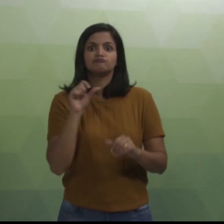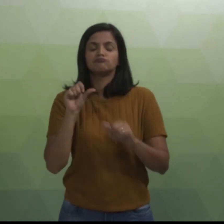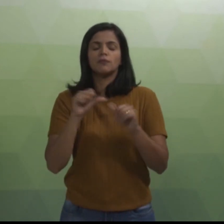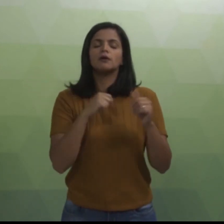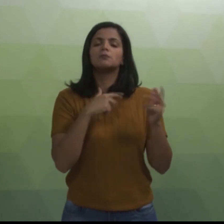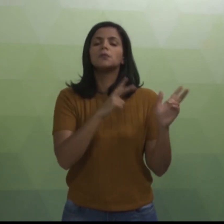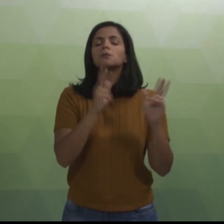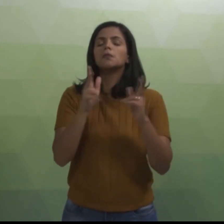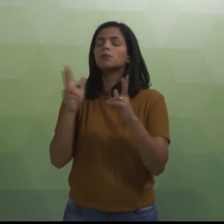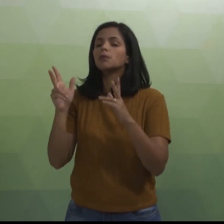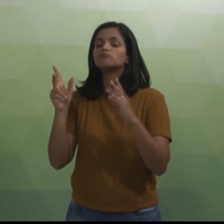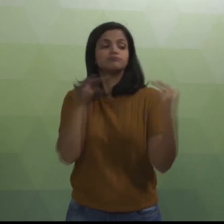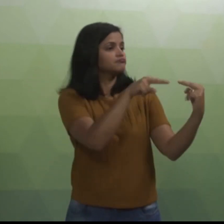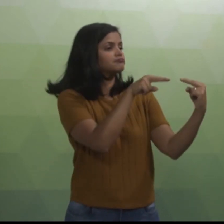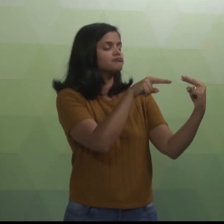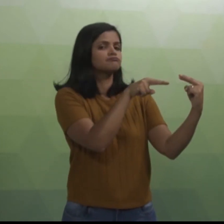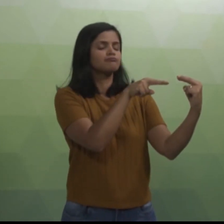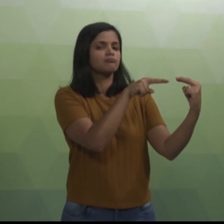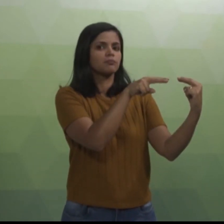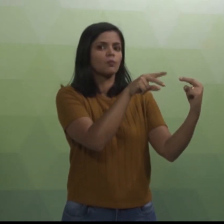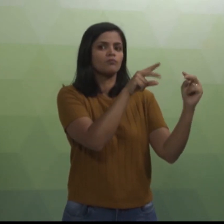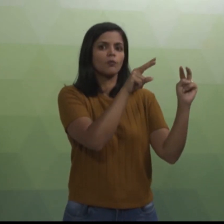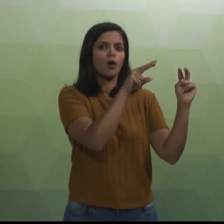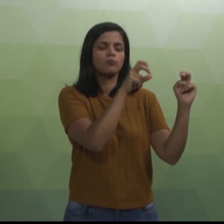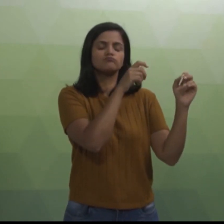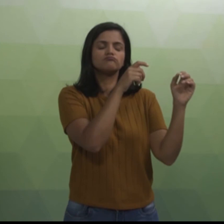O contato visual. Ele.